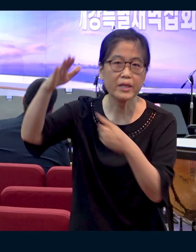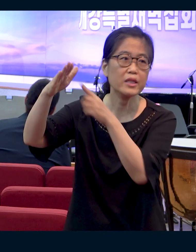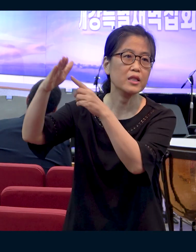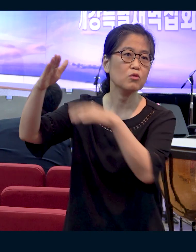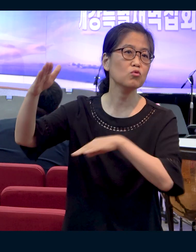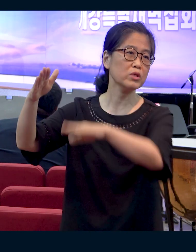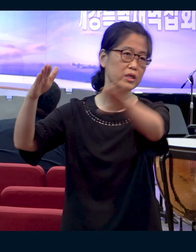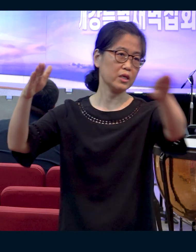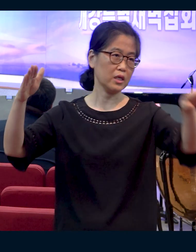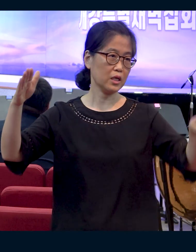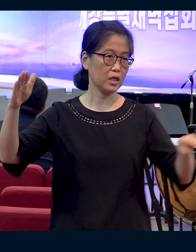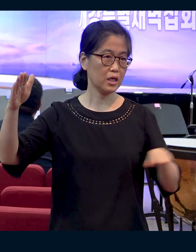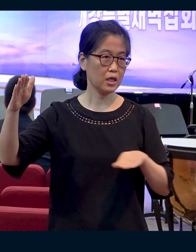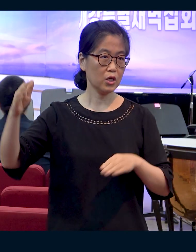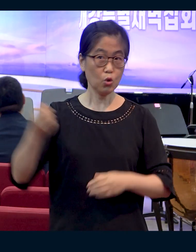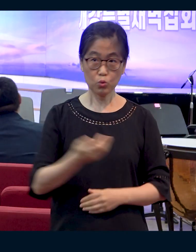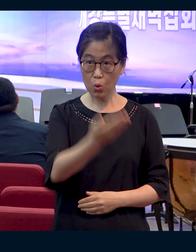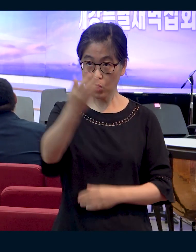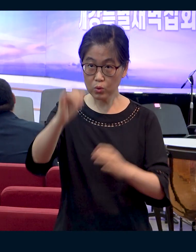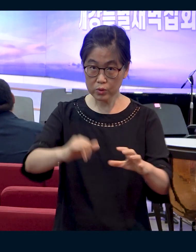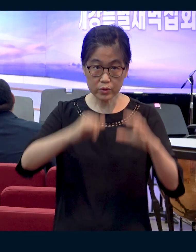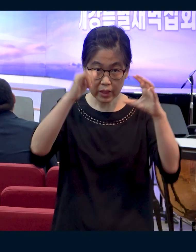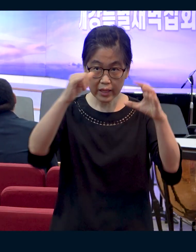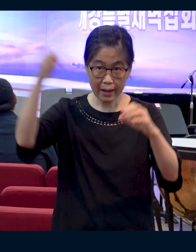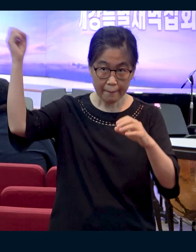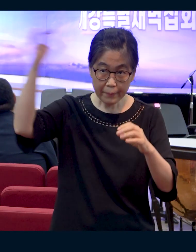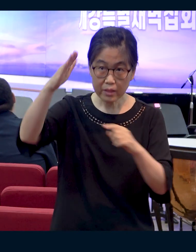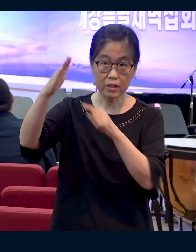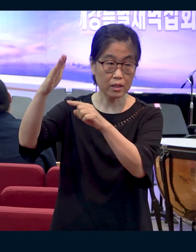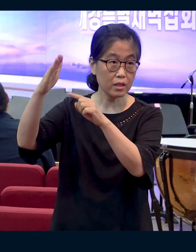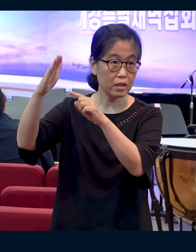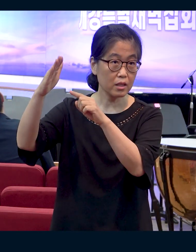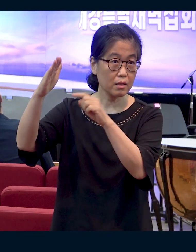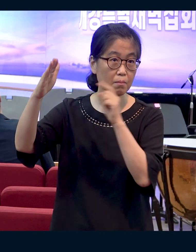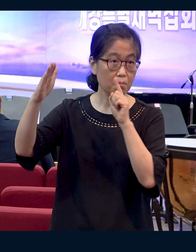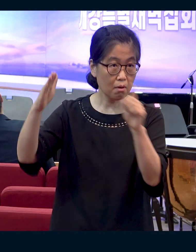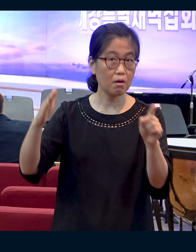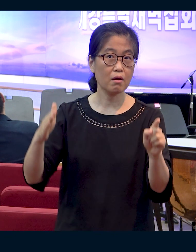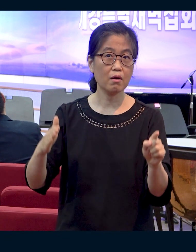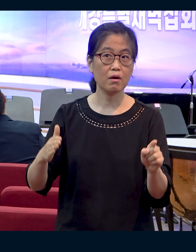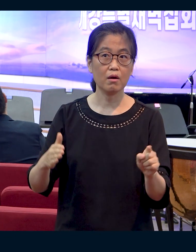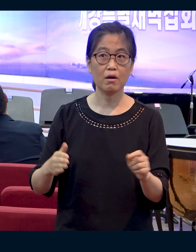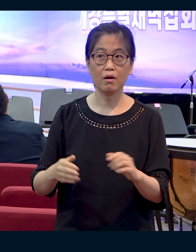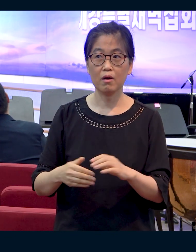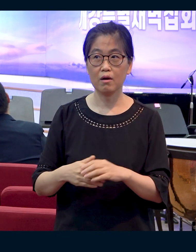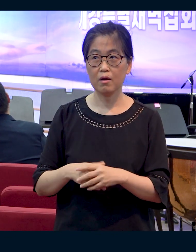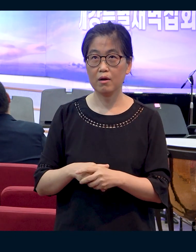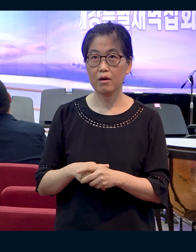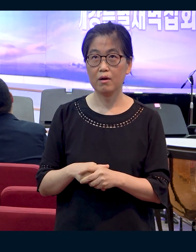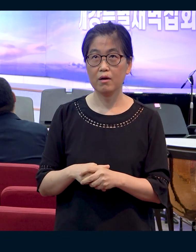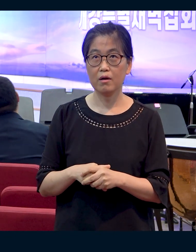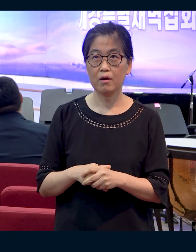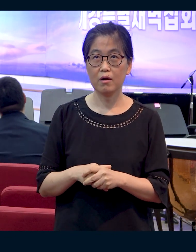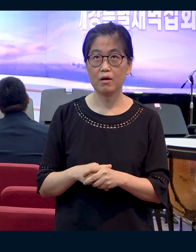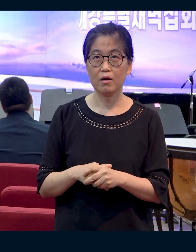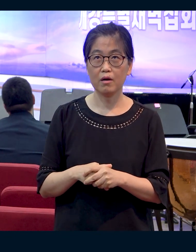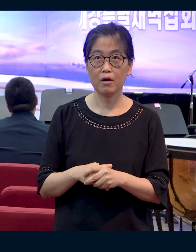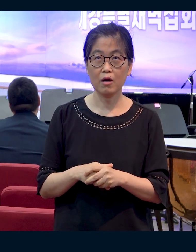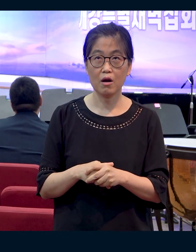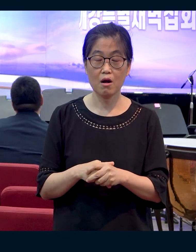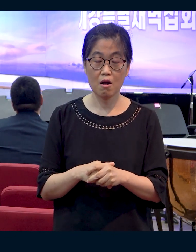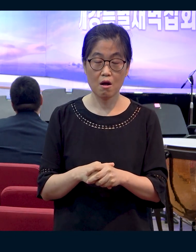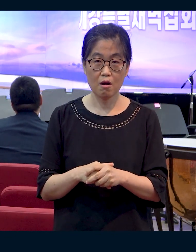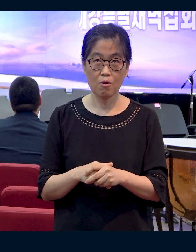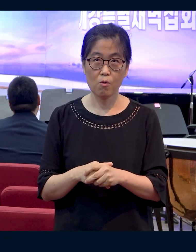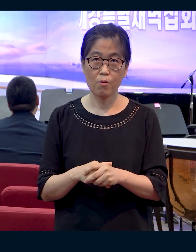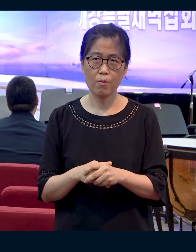비유하셨어요. 뭐라고 하셨습니까? 너희는 세상의 빛이라라고. 그러니까 그 메시지